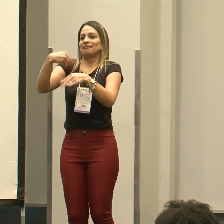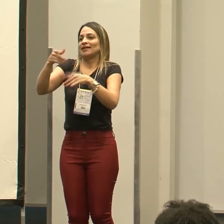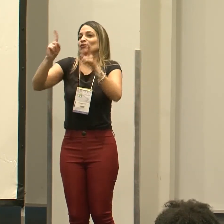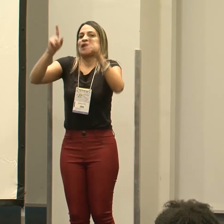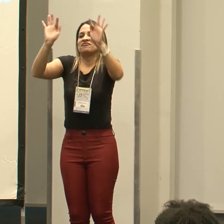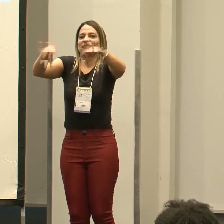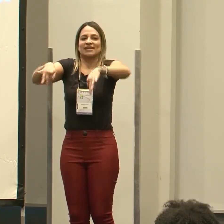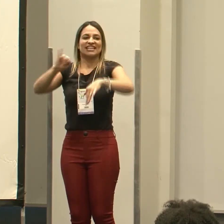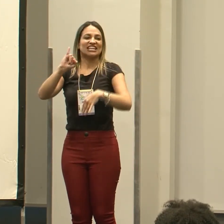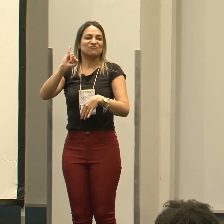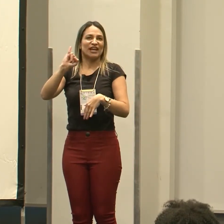não é assim.